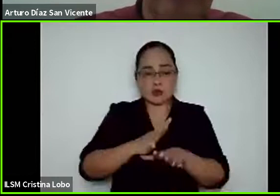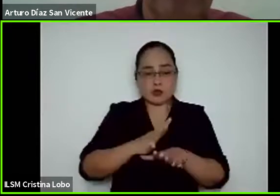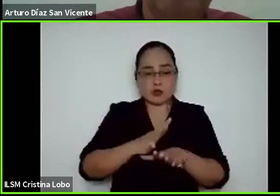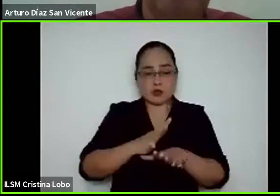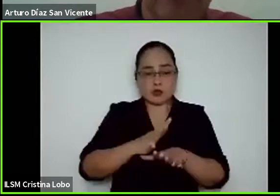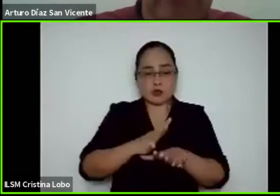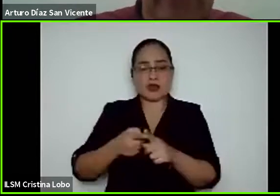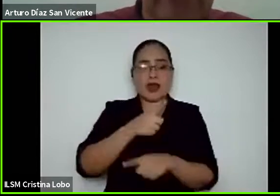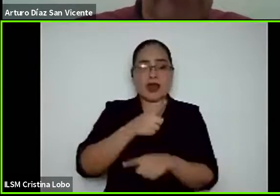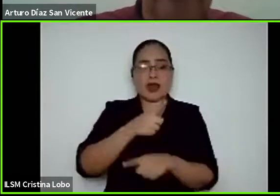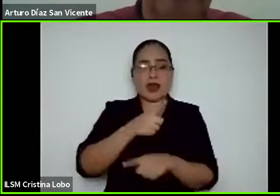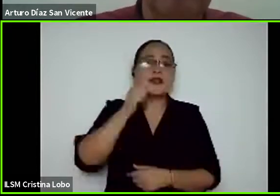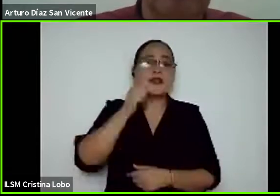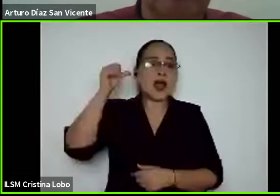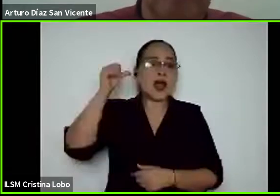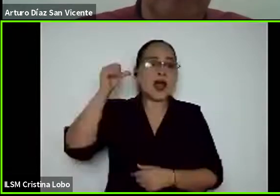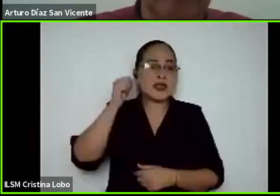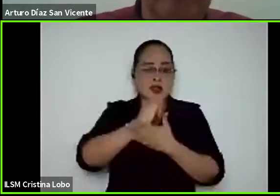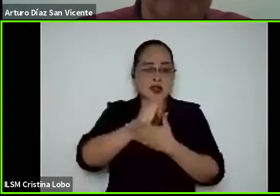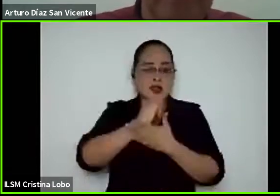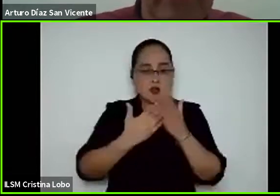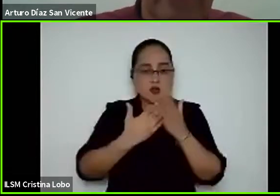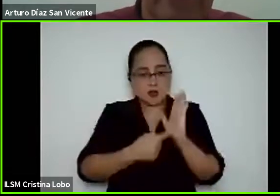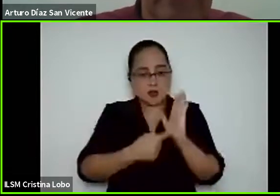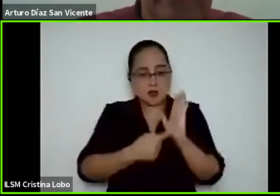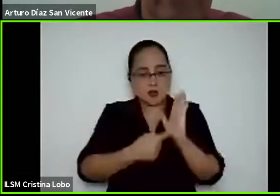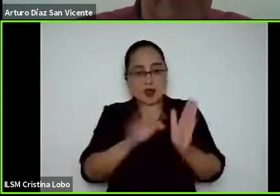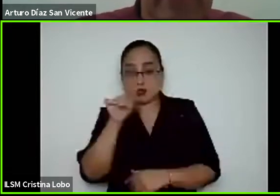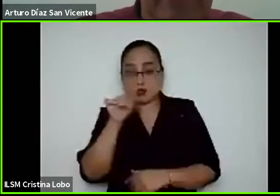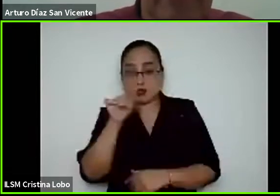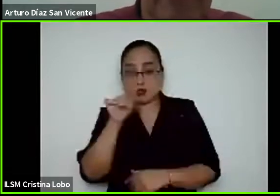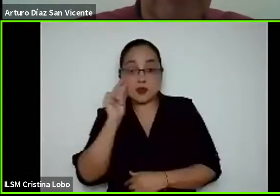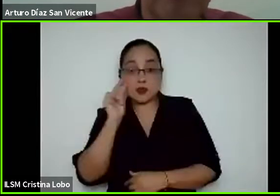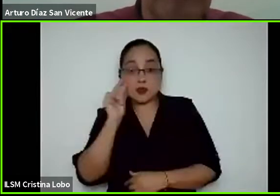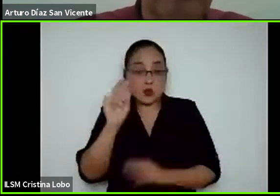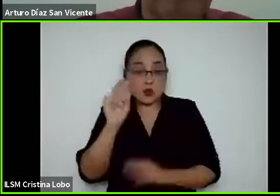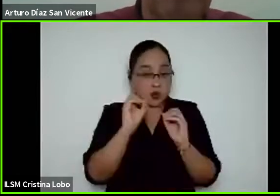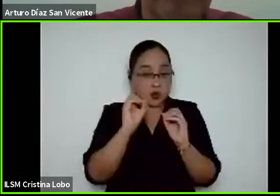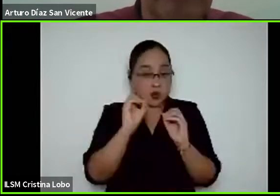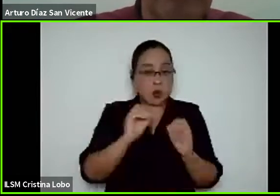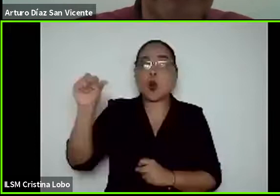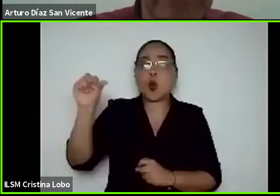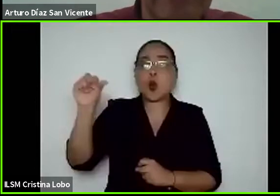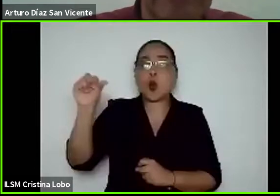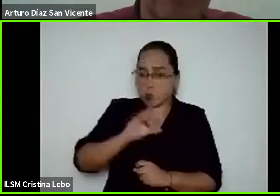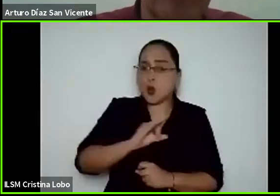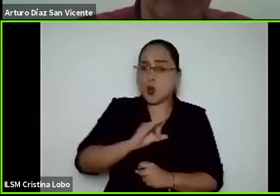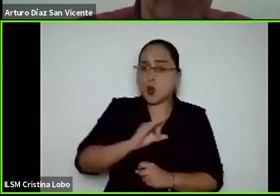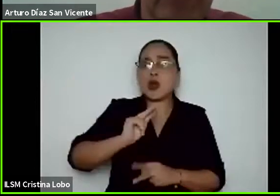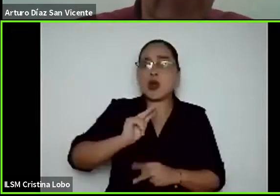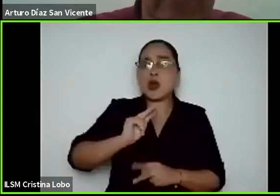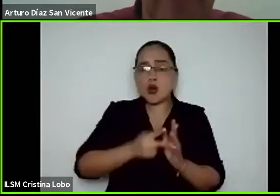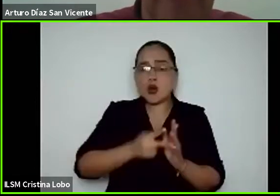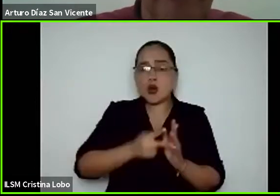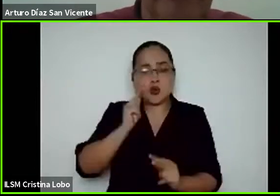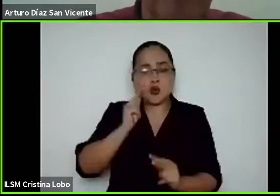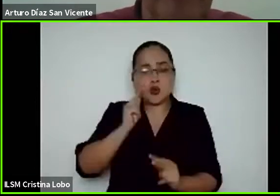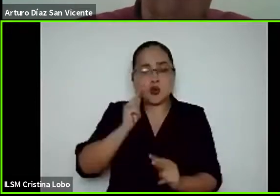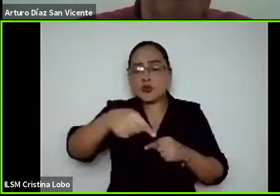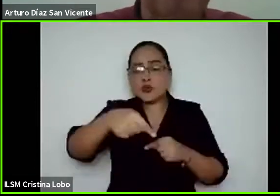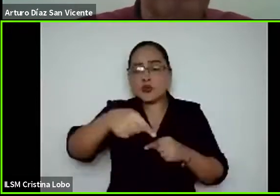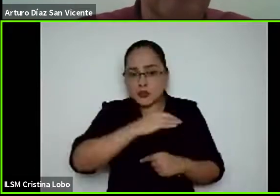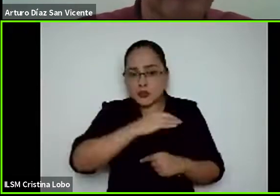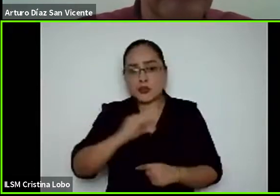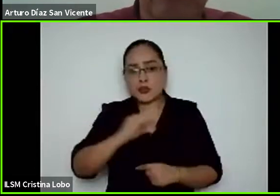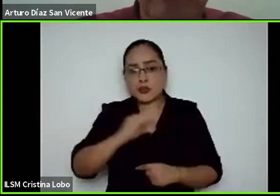ayer. Es importante, si no la pudo usted ver el día de ayer, que la puedan repasar en los próximos días